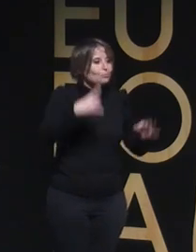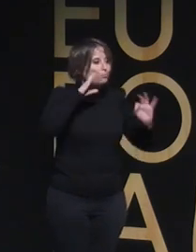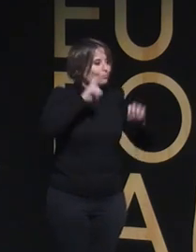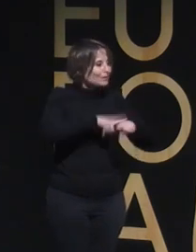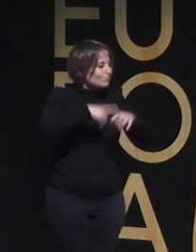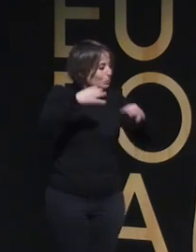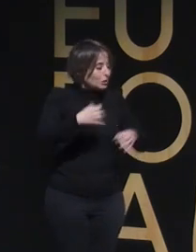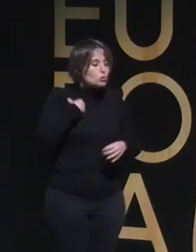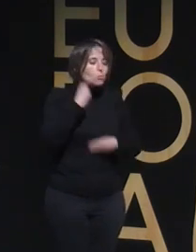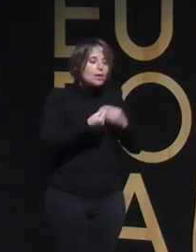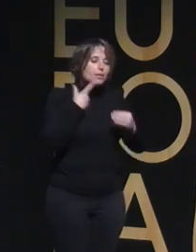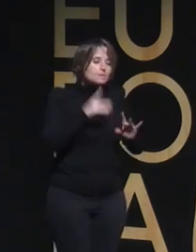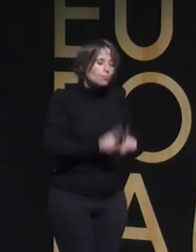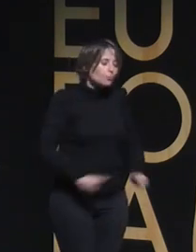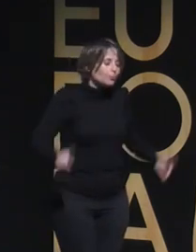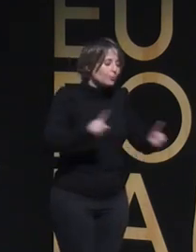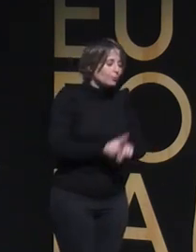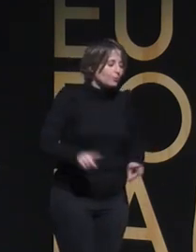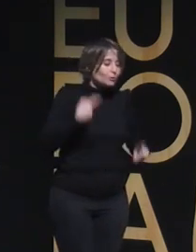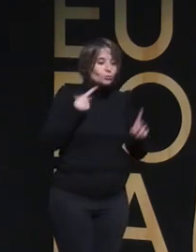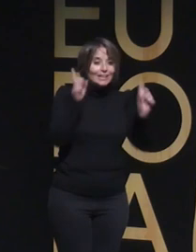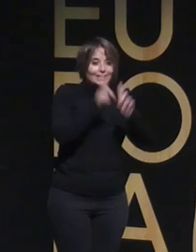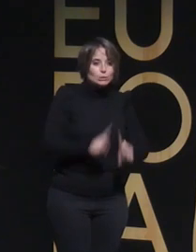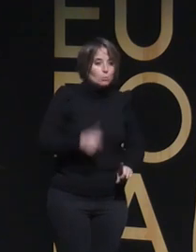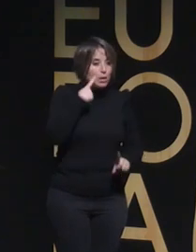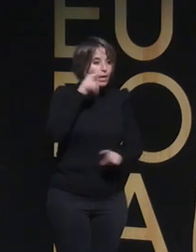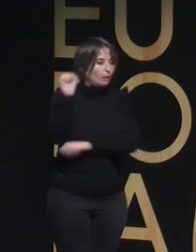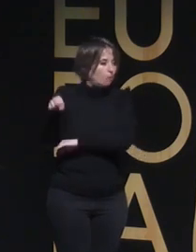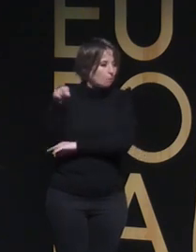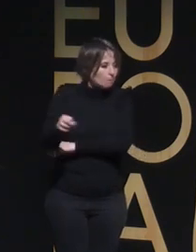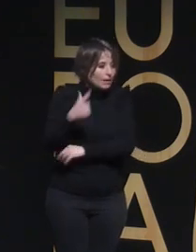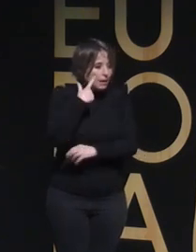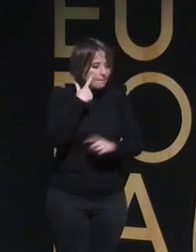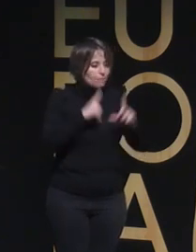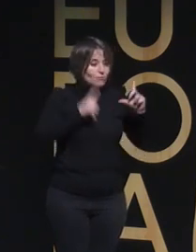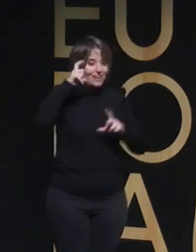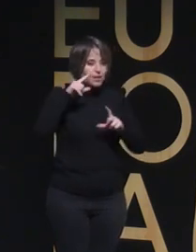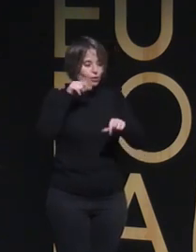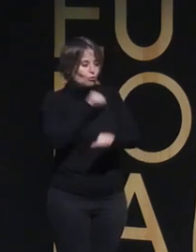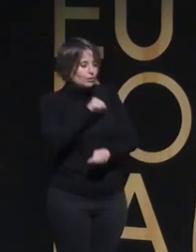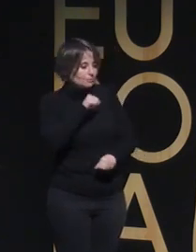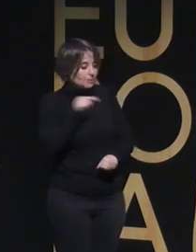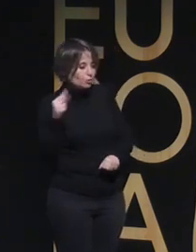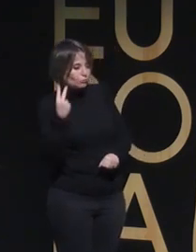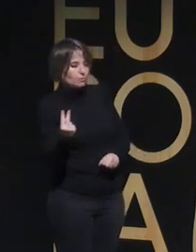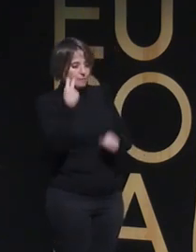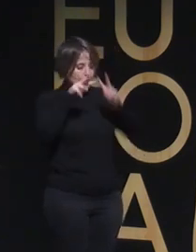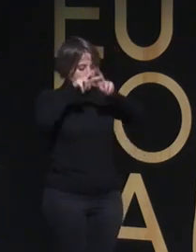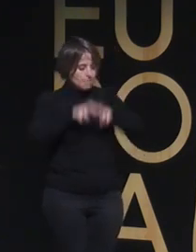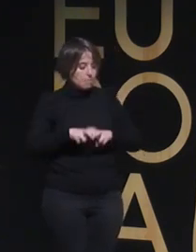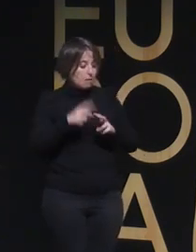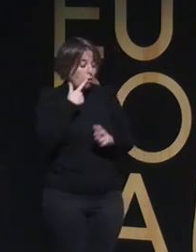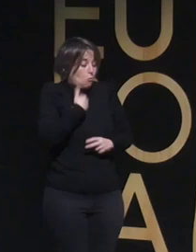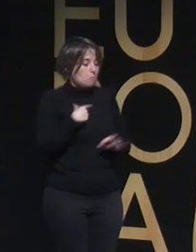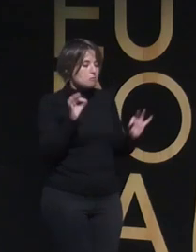voy a hacer que me la suda. No, no, tú estás pensando cuánto tiempo estás disimulando que te la suda. Porque esperas una reacción del otro. Pero el otro te va a mirar como... Oh, no me dice